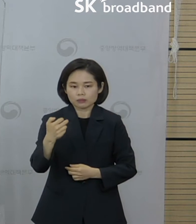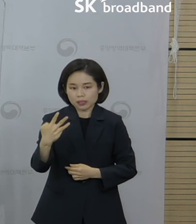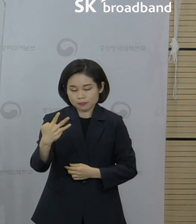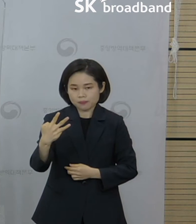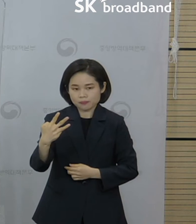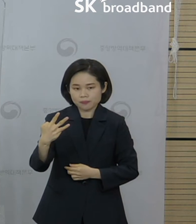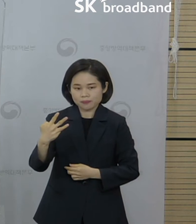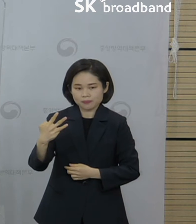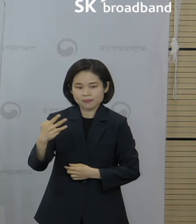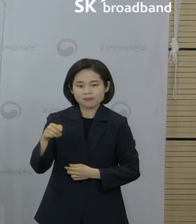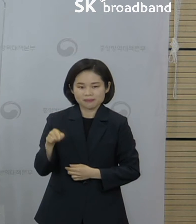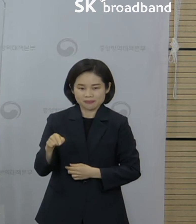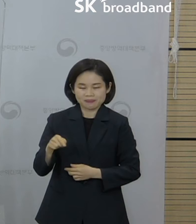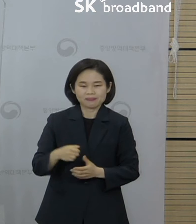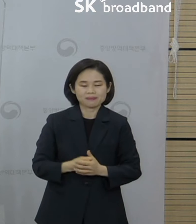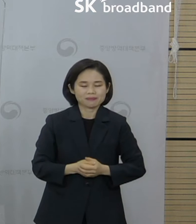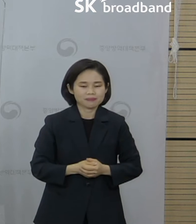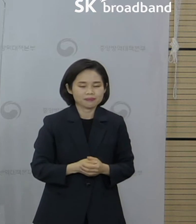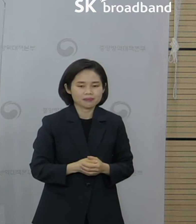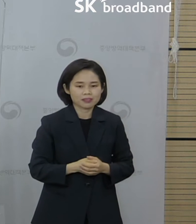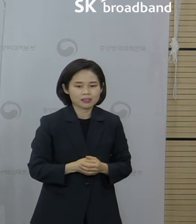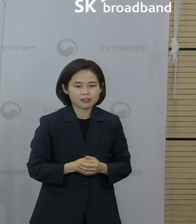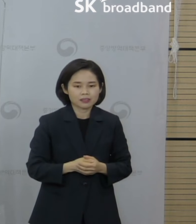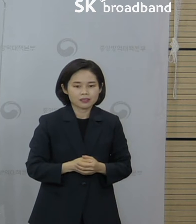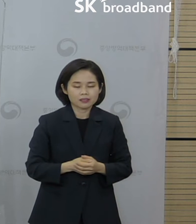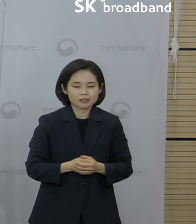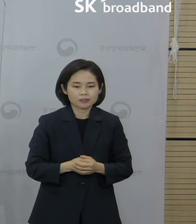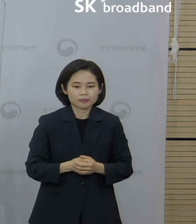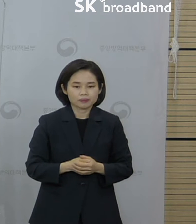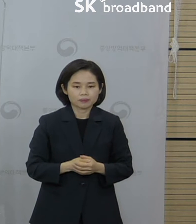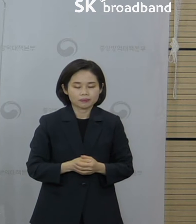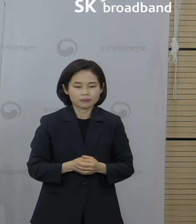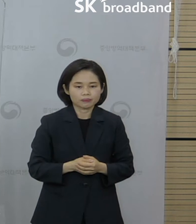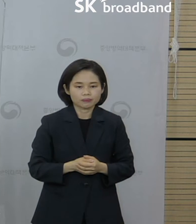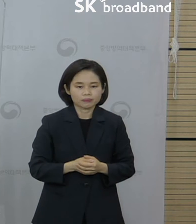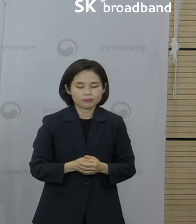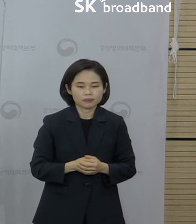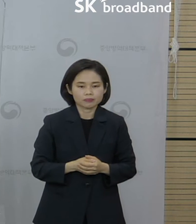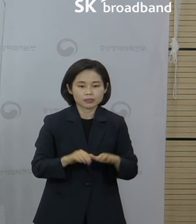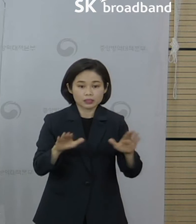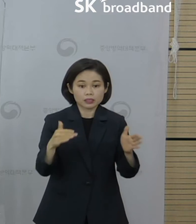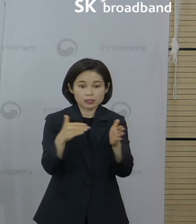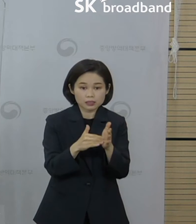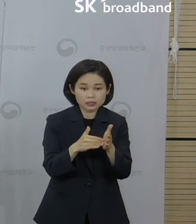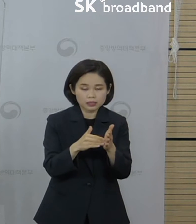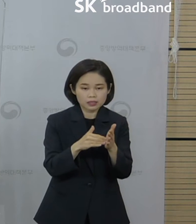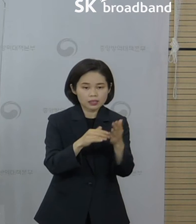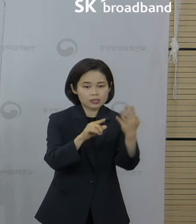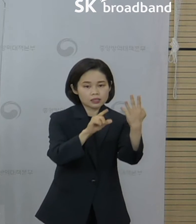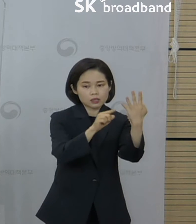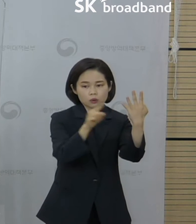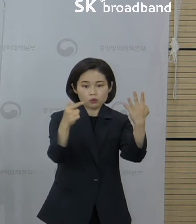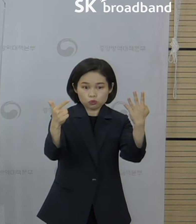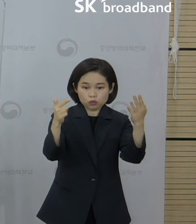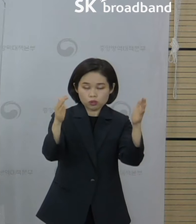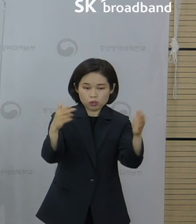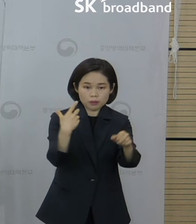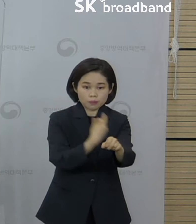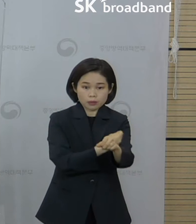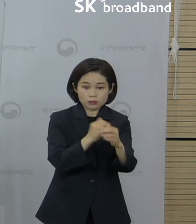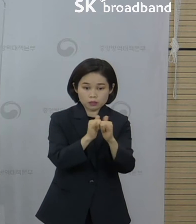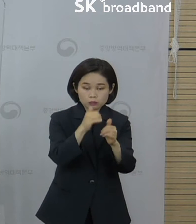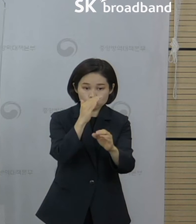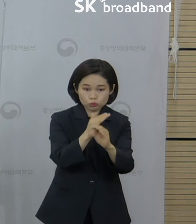12,973명이 2차 예방접종을 받았습니다. 현재까지 2분기 접종자 중